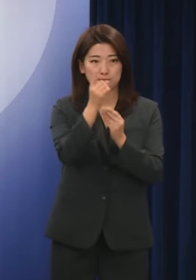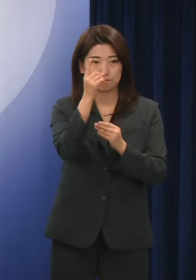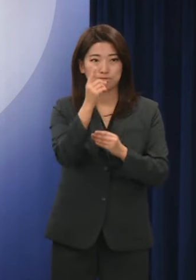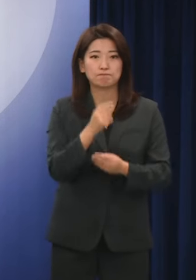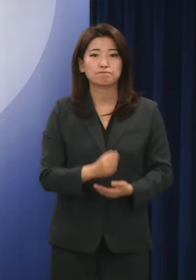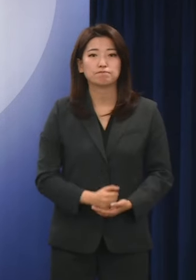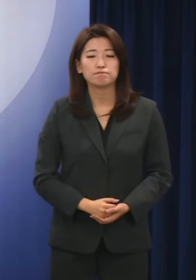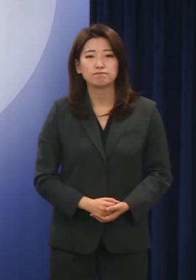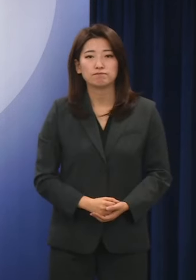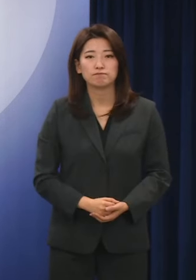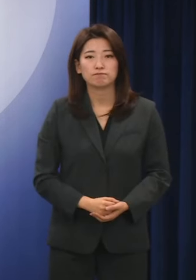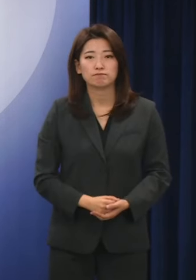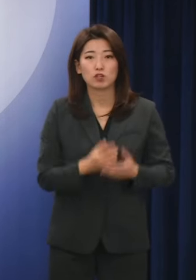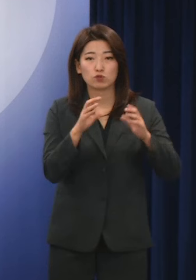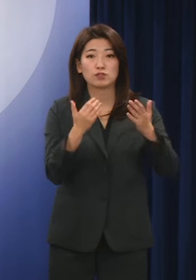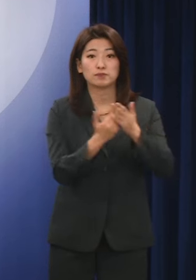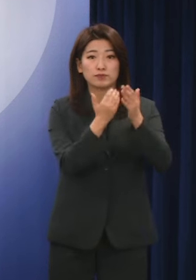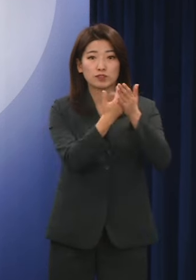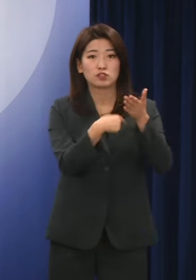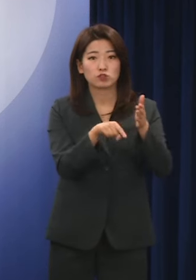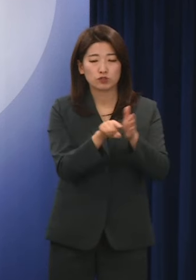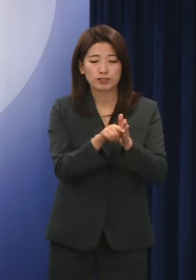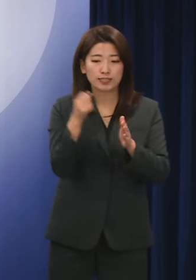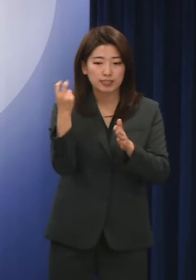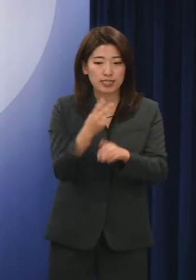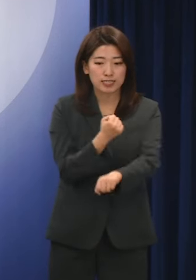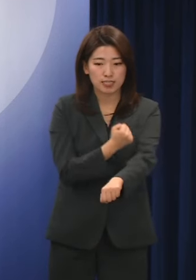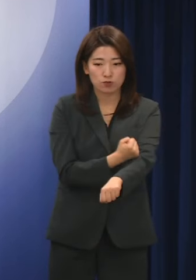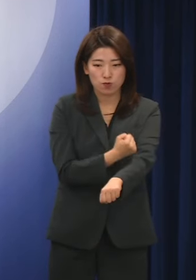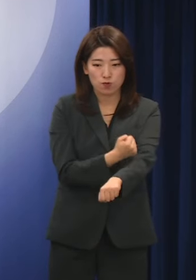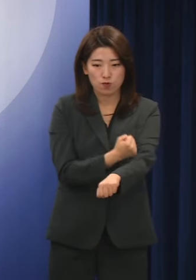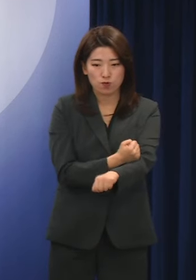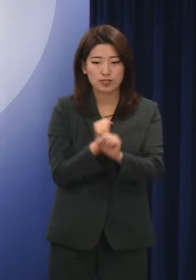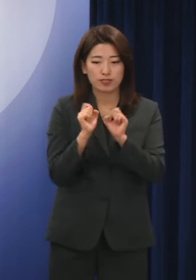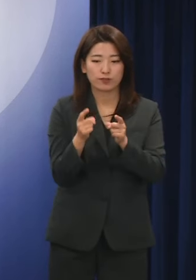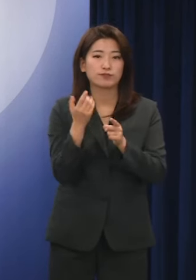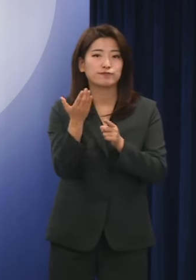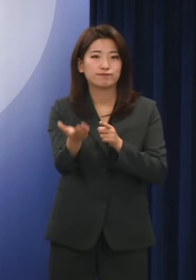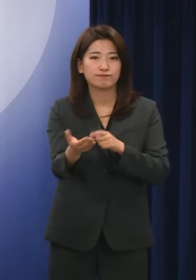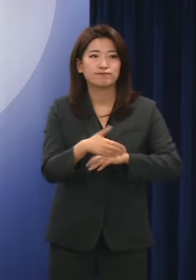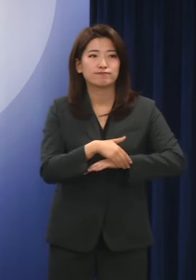동시에 국가 발전에 다시 공헌할 수 있는 기회를 부여하였습니다.